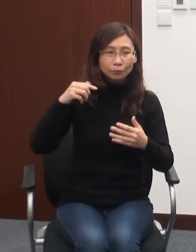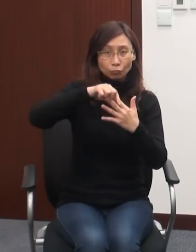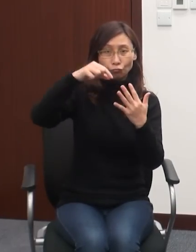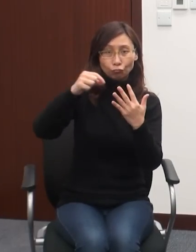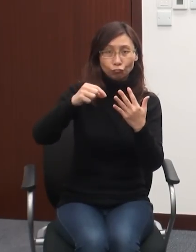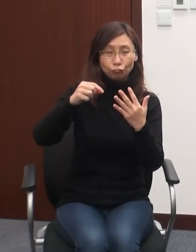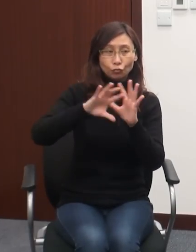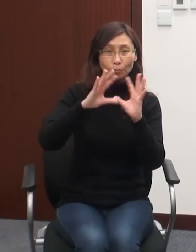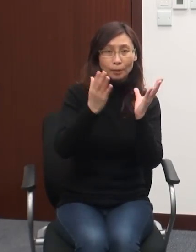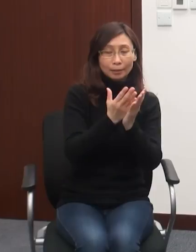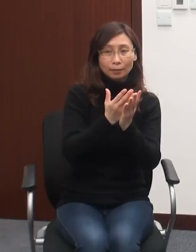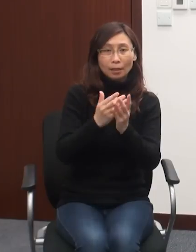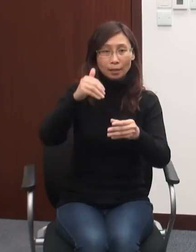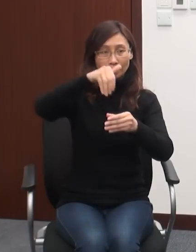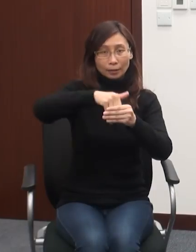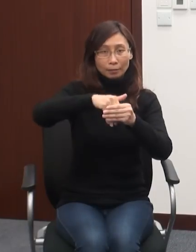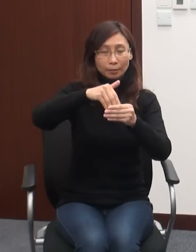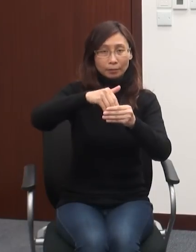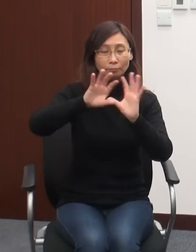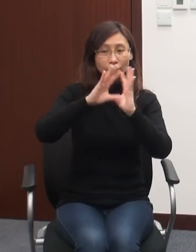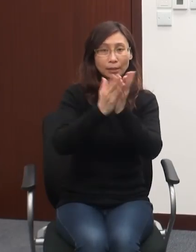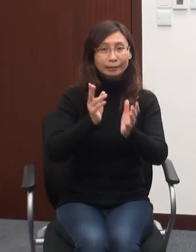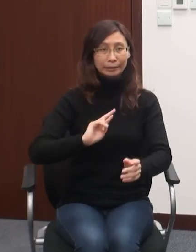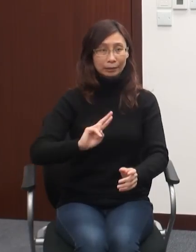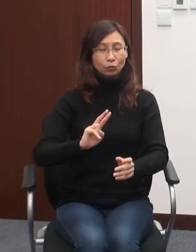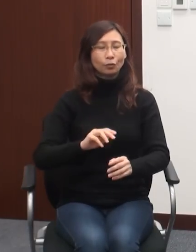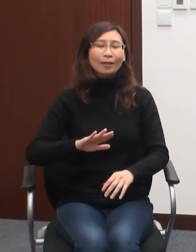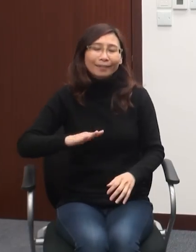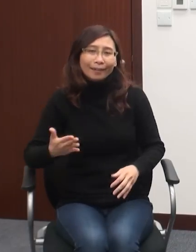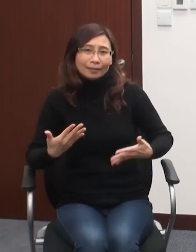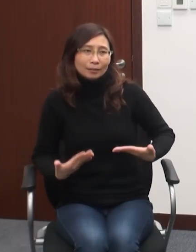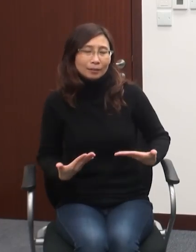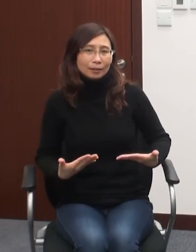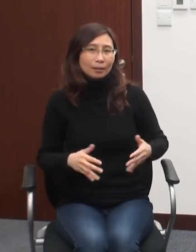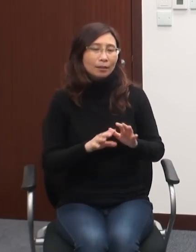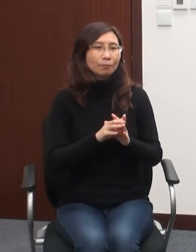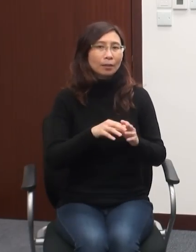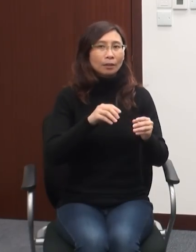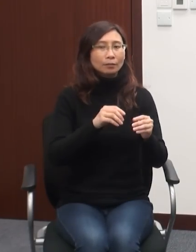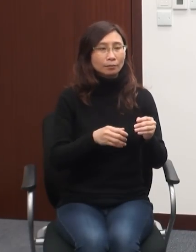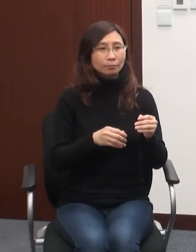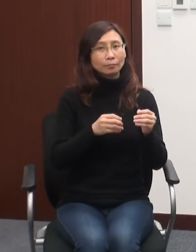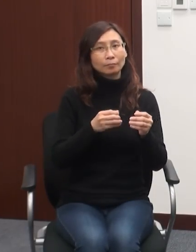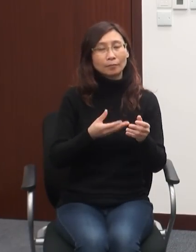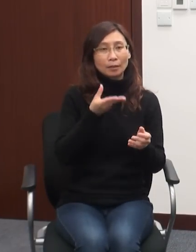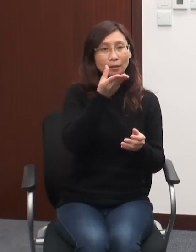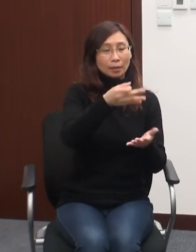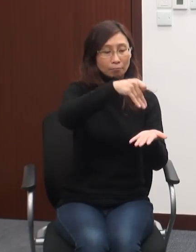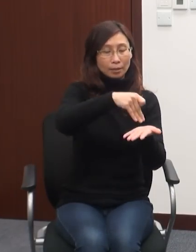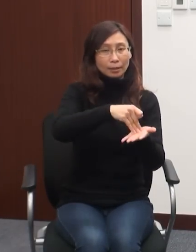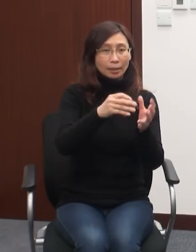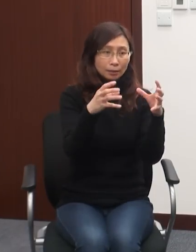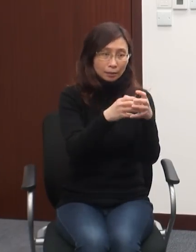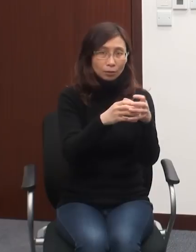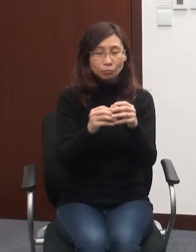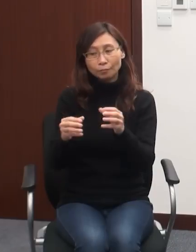班同埋提名嗰班一樣啊嘛，而家就提名嗰班就係少數，選嗰班到底都係多數。個問題就在於咧，